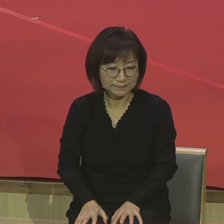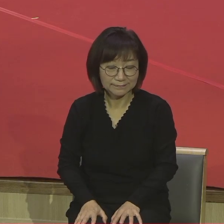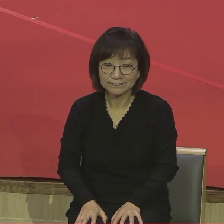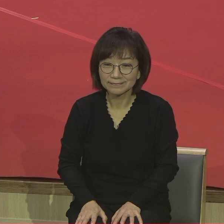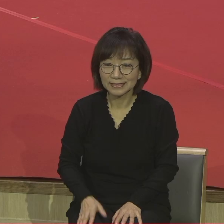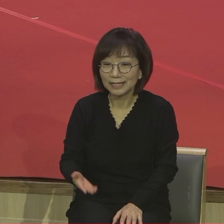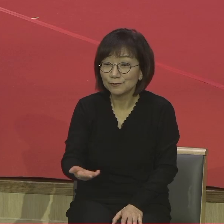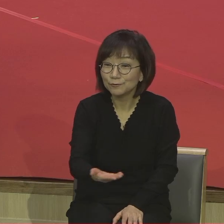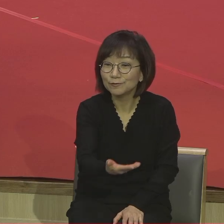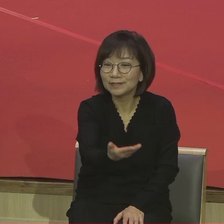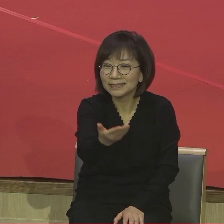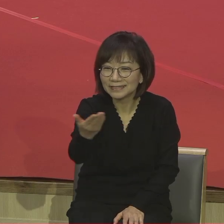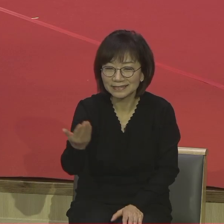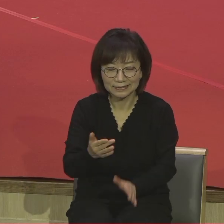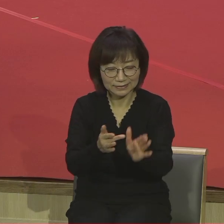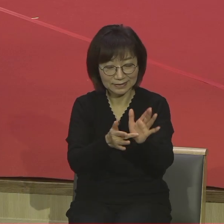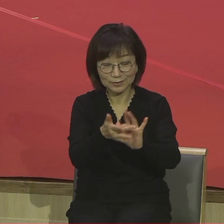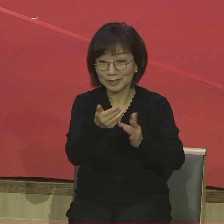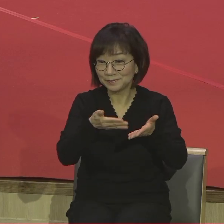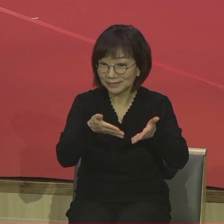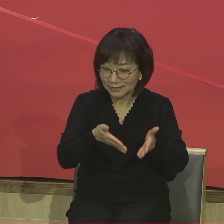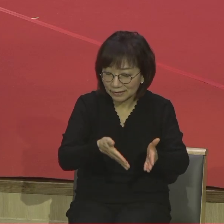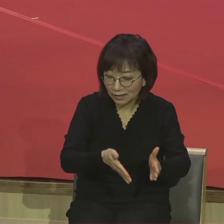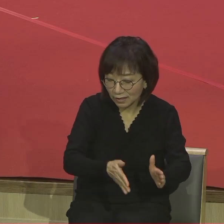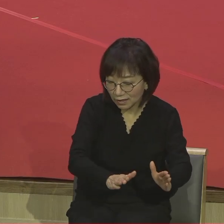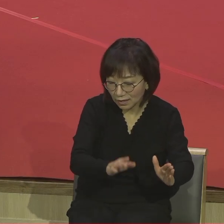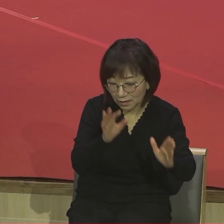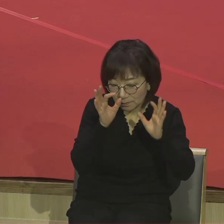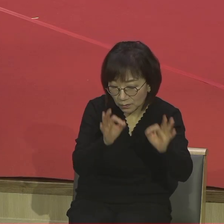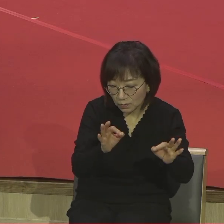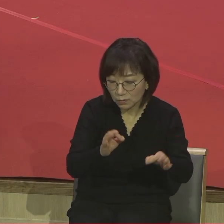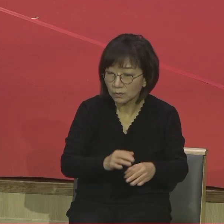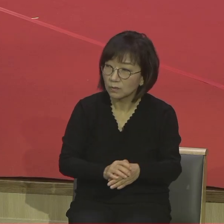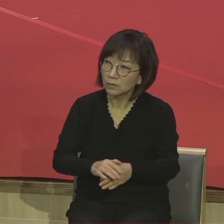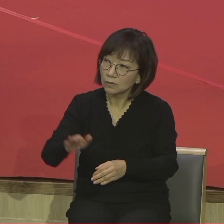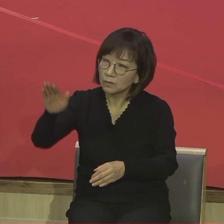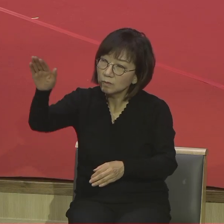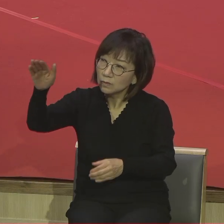우리는 성탄을 통해서 하나님께서 왜 인간의 생각과